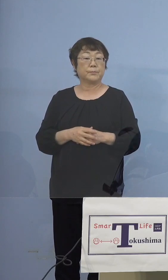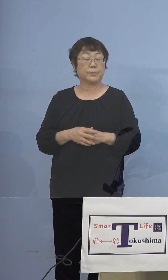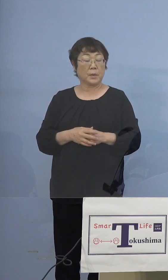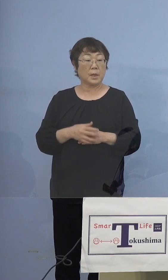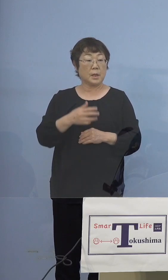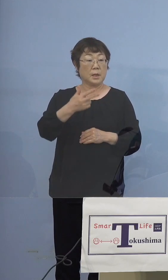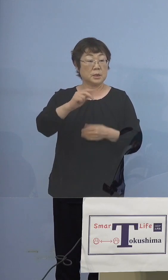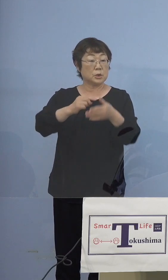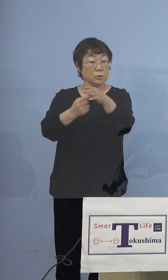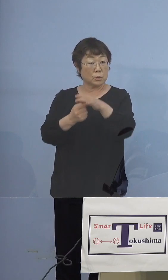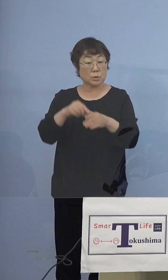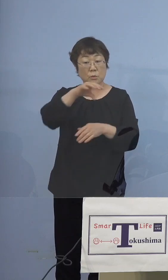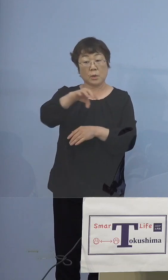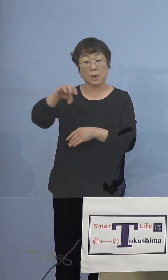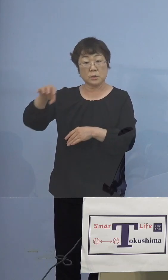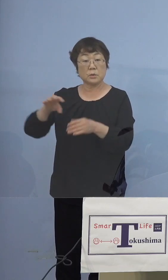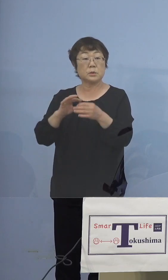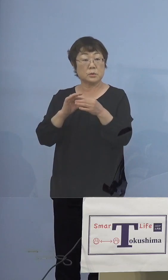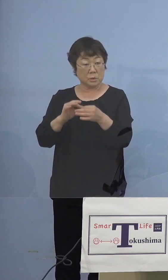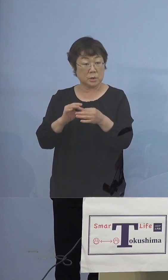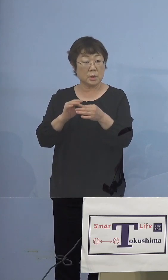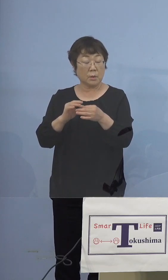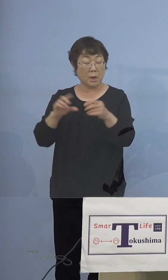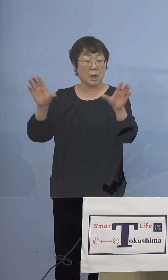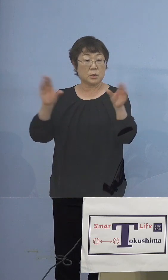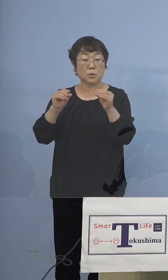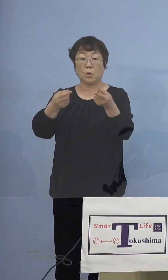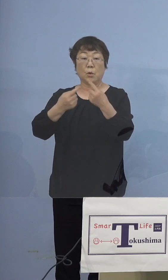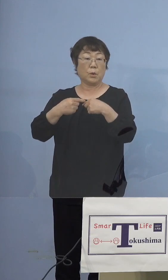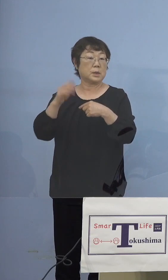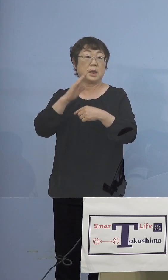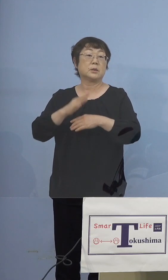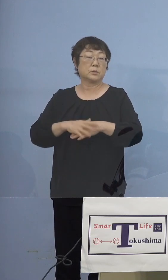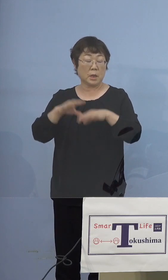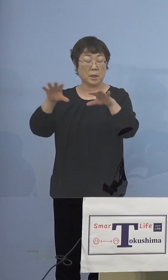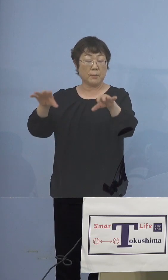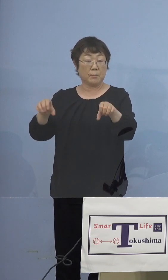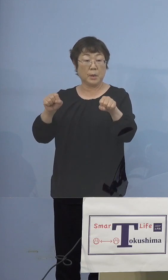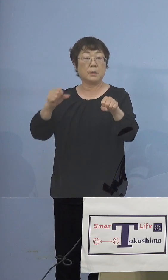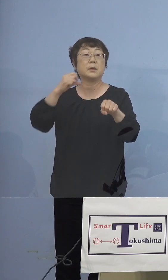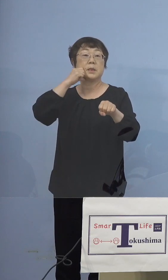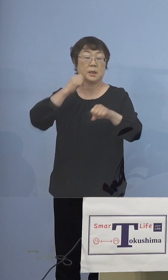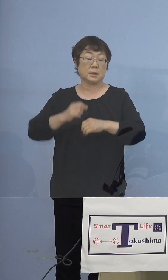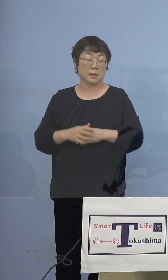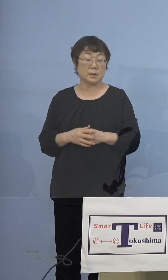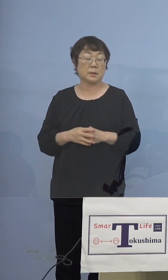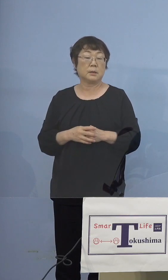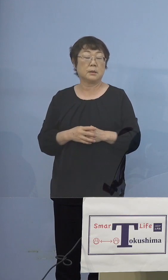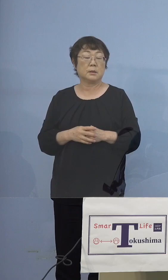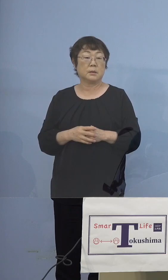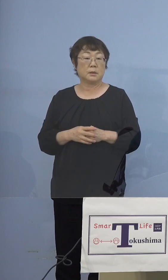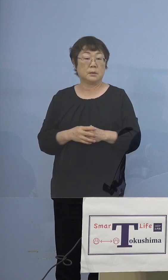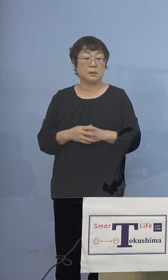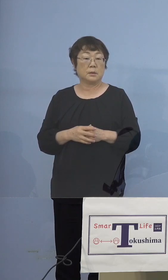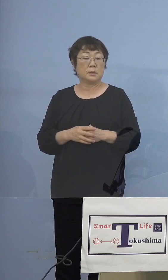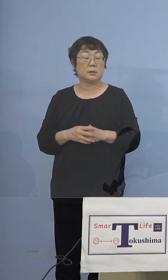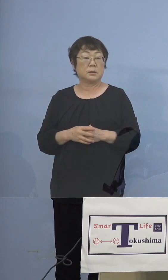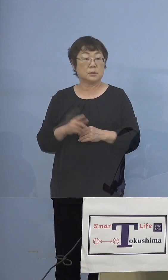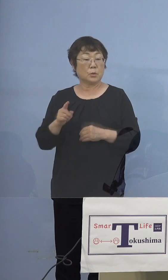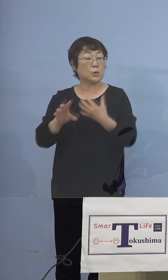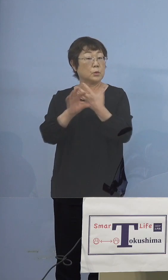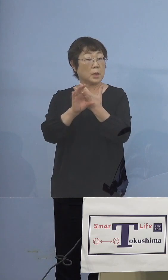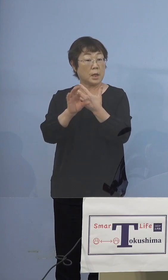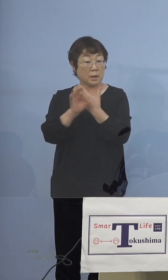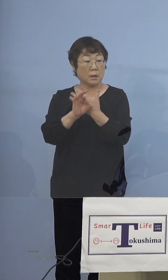場については我々の情報が直接は来ないので、すべてを管轄しているわけではありませんから、そういった事例